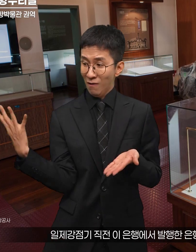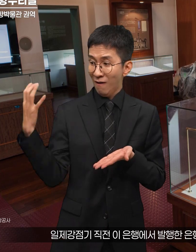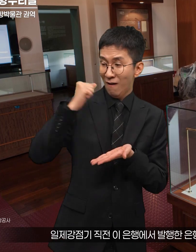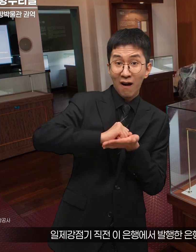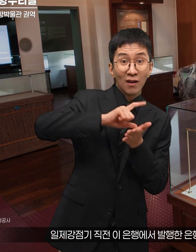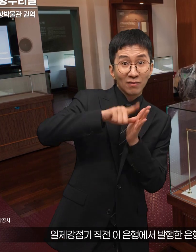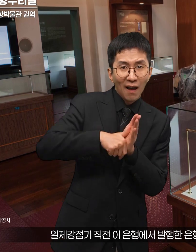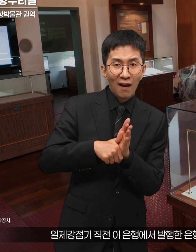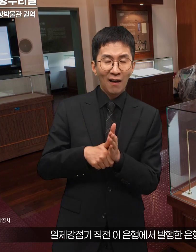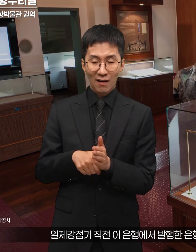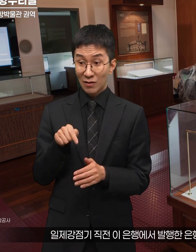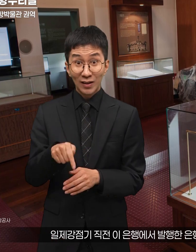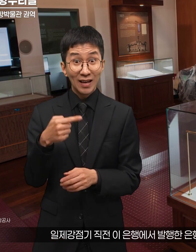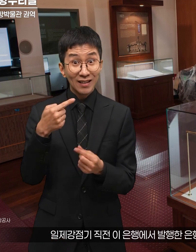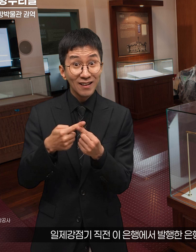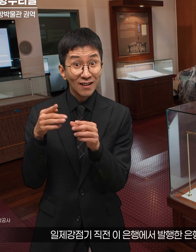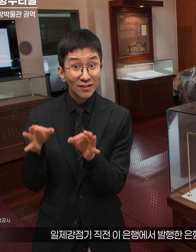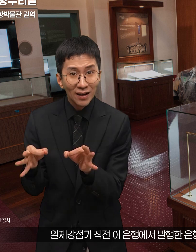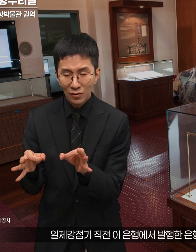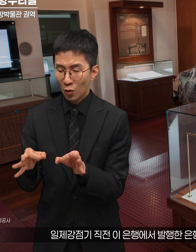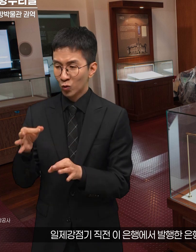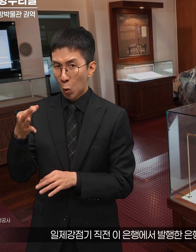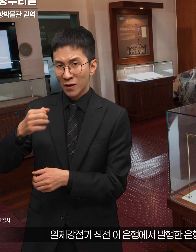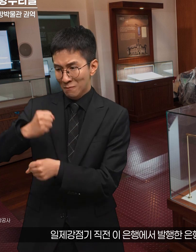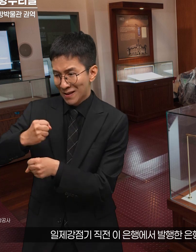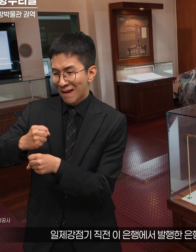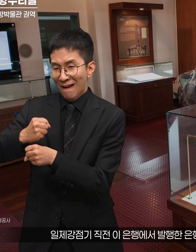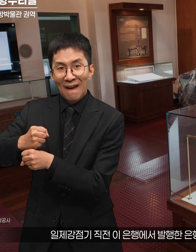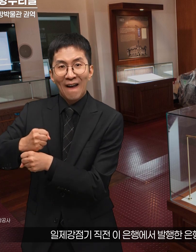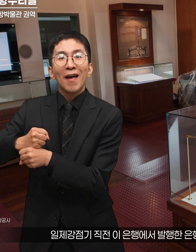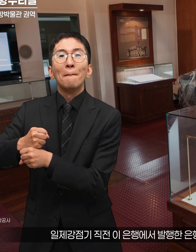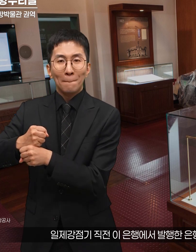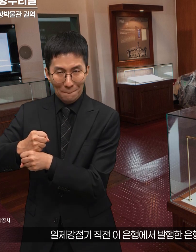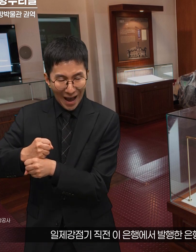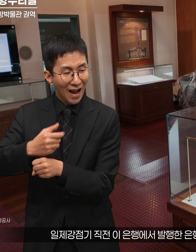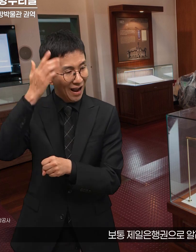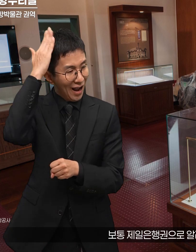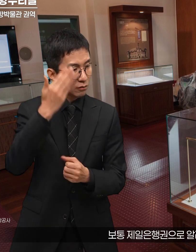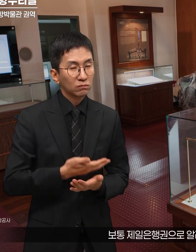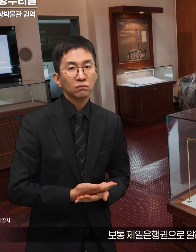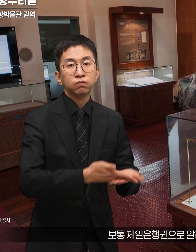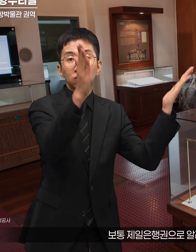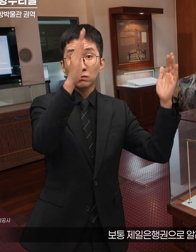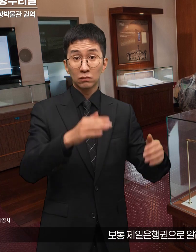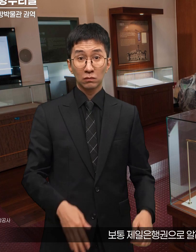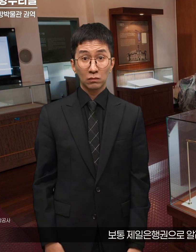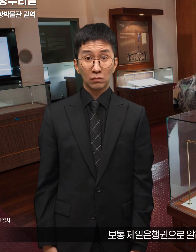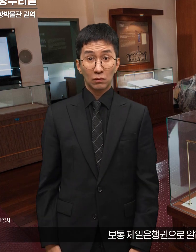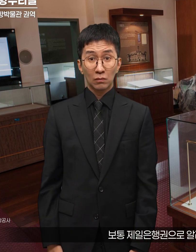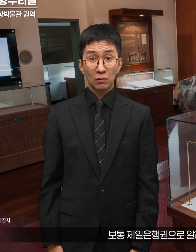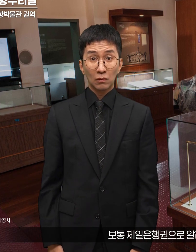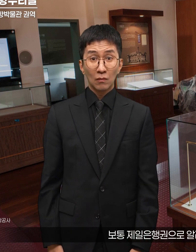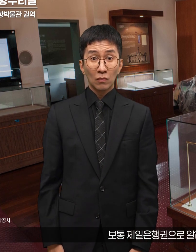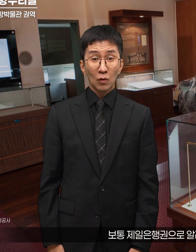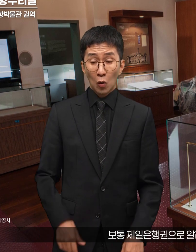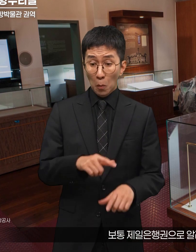이 은행에서 발행한 은행권을 한국에서 유통했습니다. 보통 제1은행권으로 알려진 이